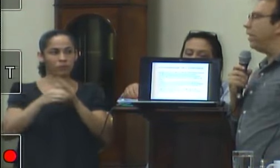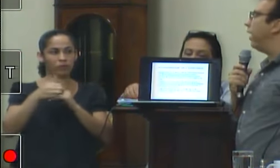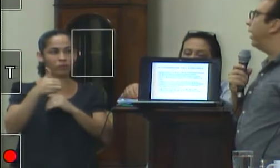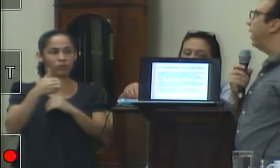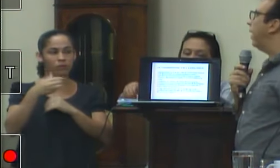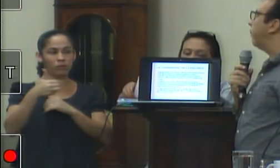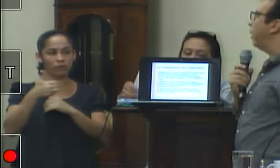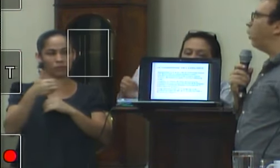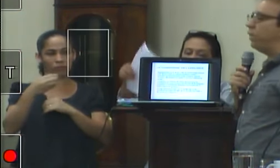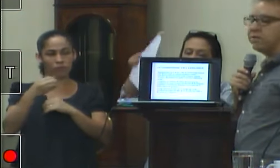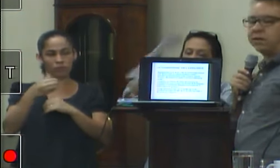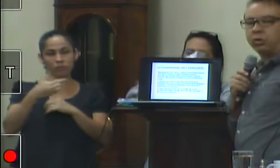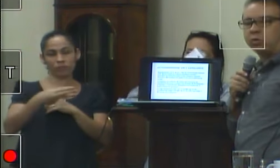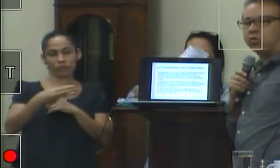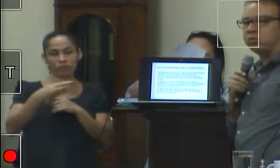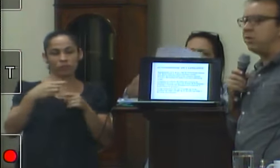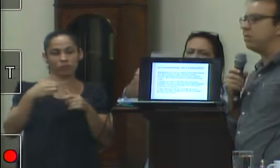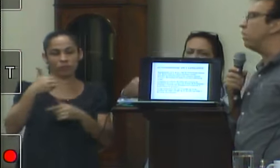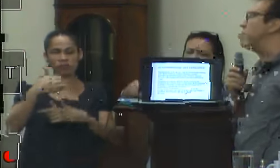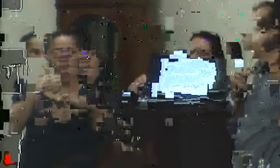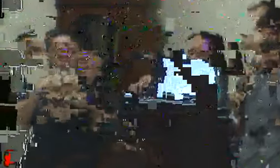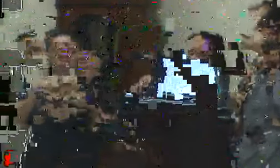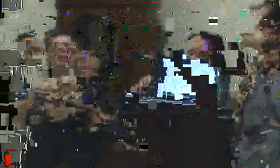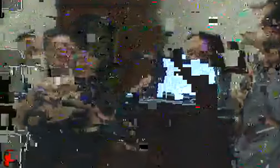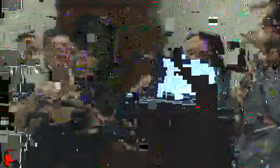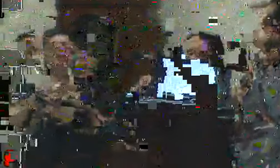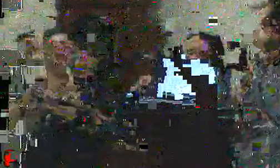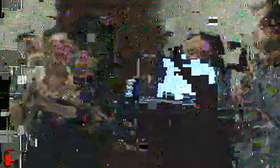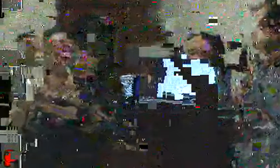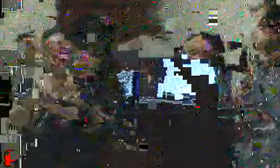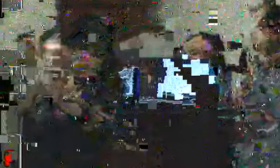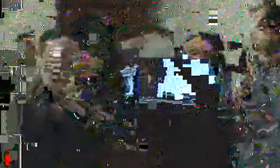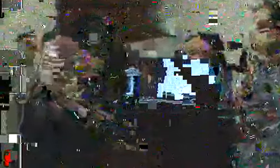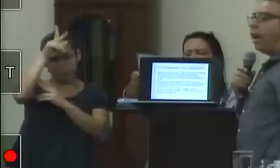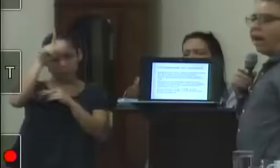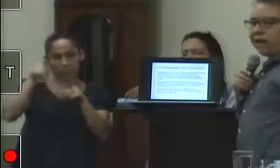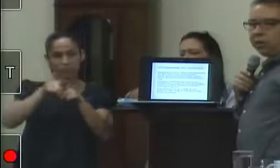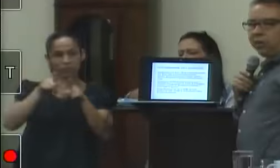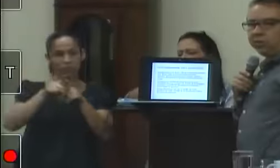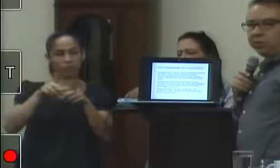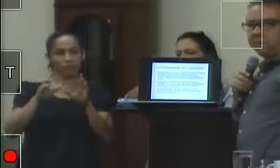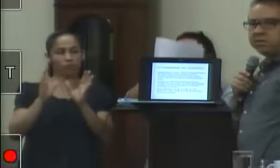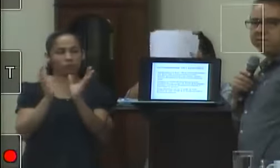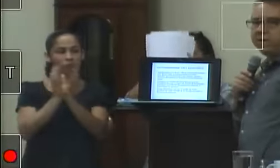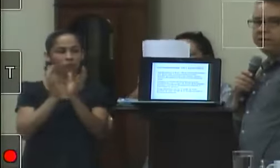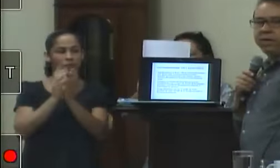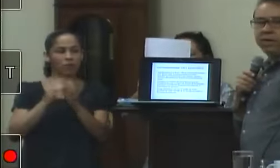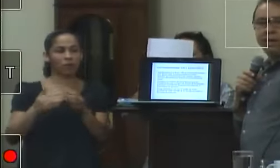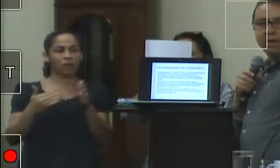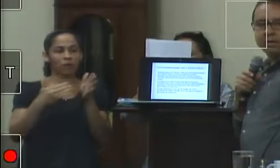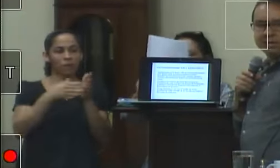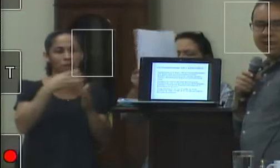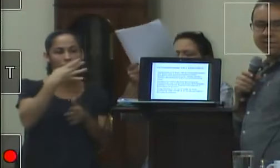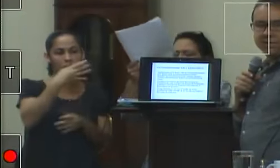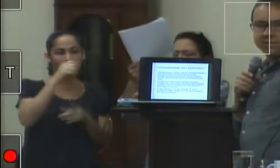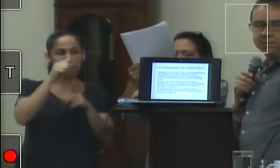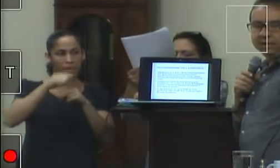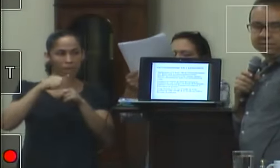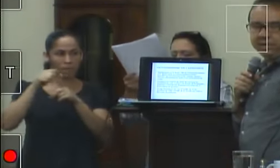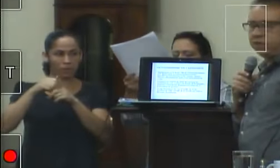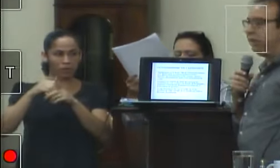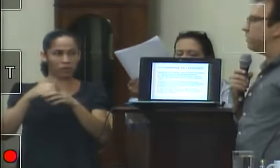13/1/2012, ela preconiza que todos os municípios, estados e a União, a cada 4 meses, venham, né, às